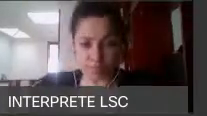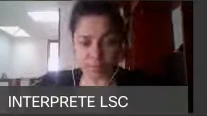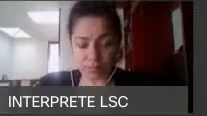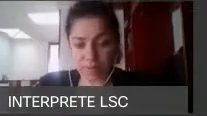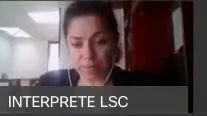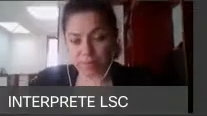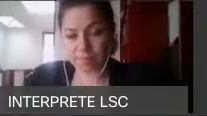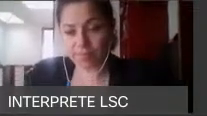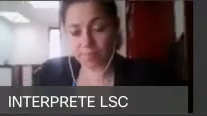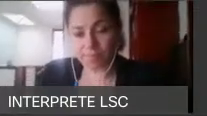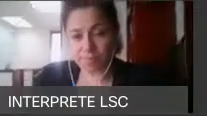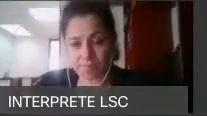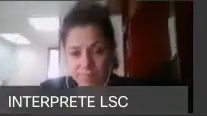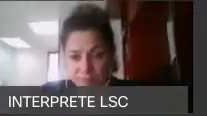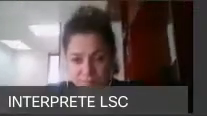Ahora sí.